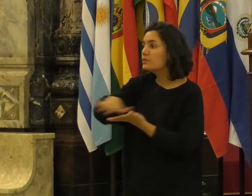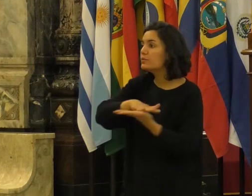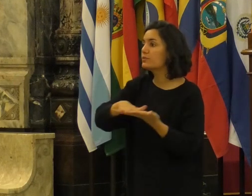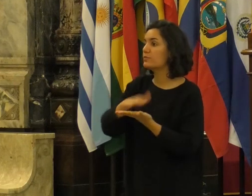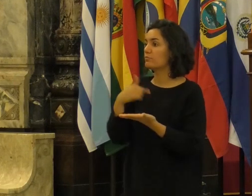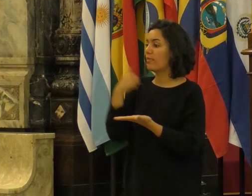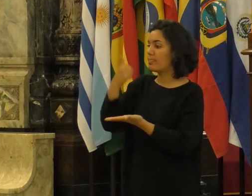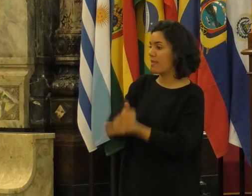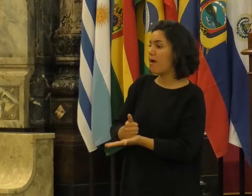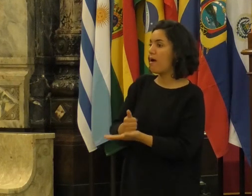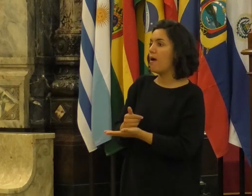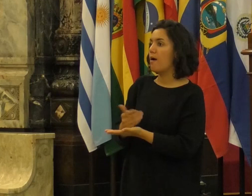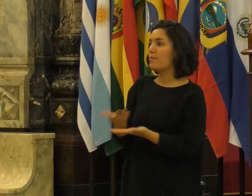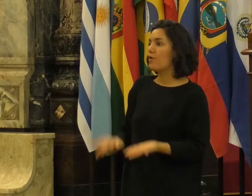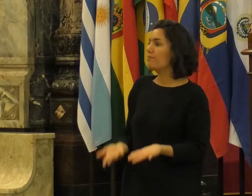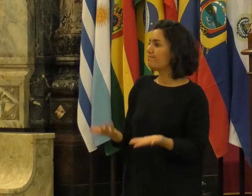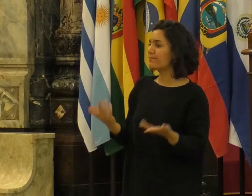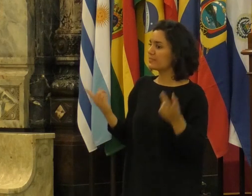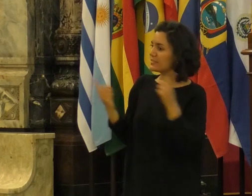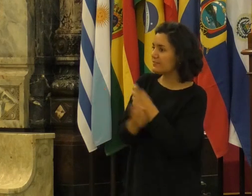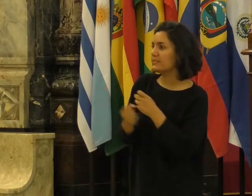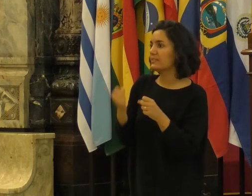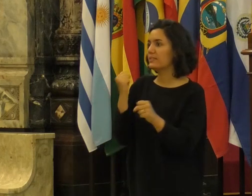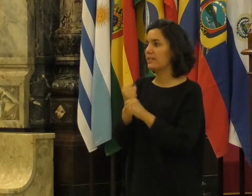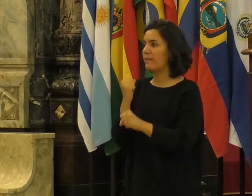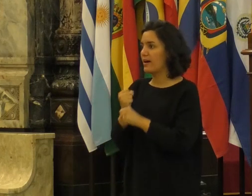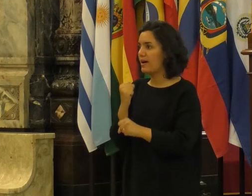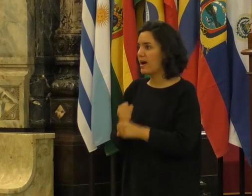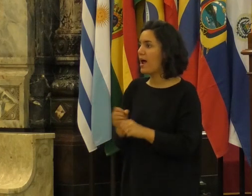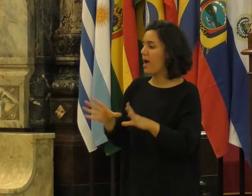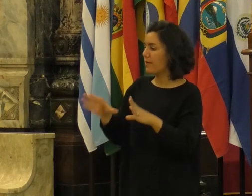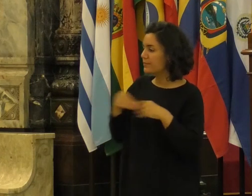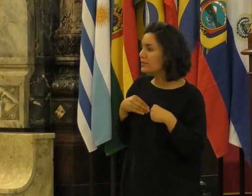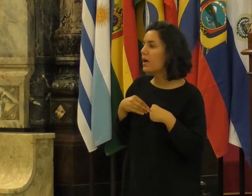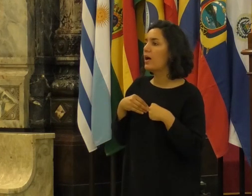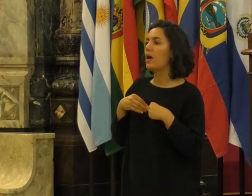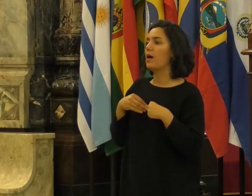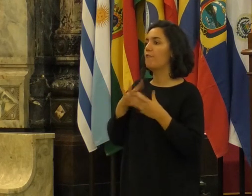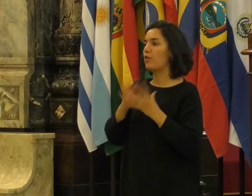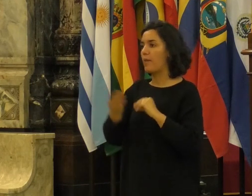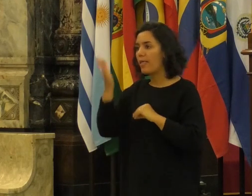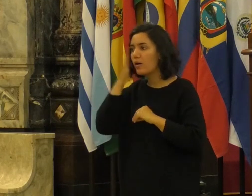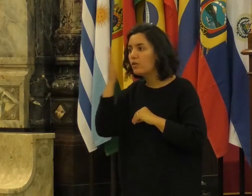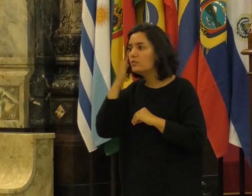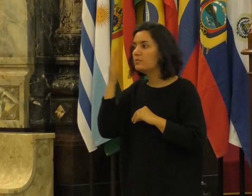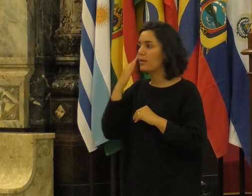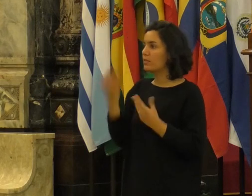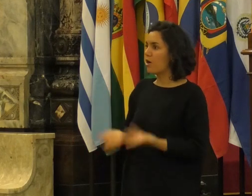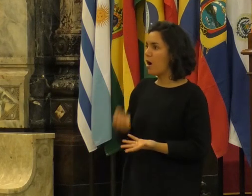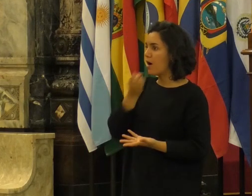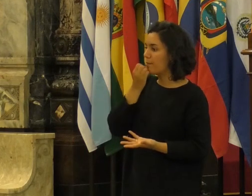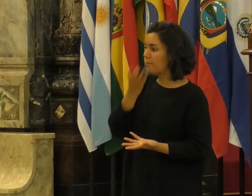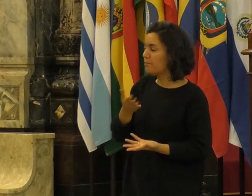nos impide trabajar en la creación y adopción de un modo de conocimiento quizás más rico, ese modo